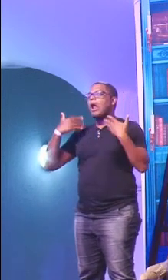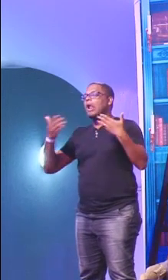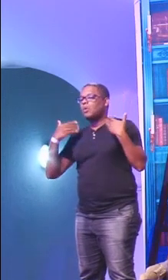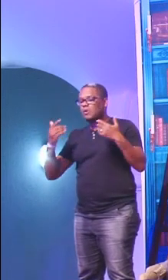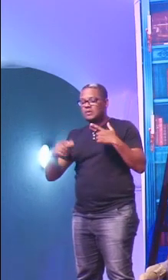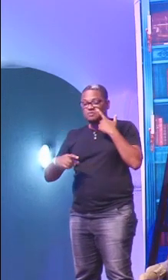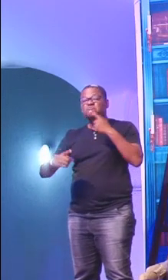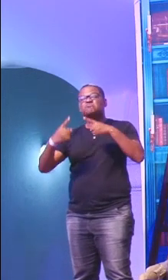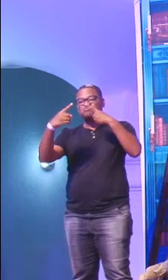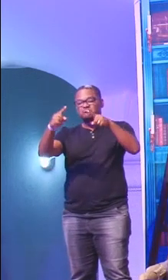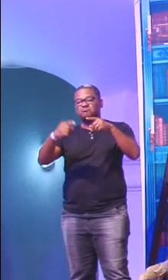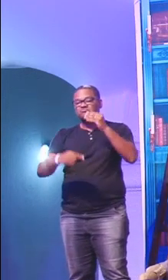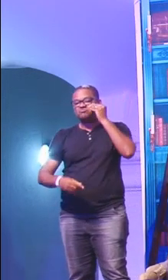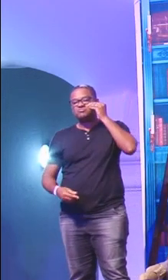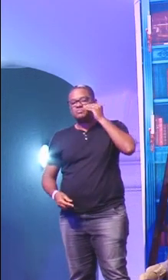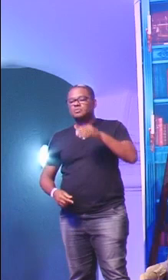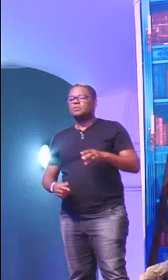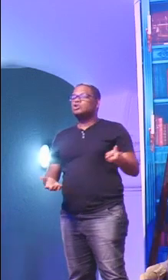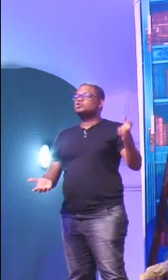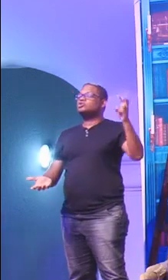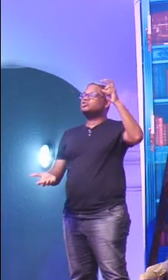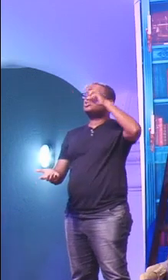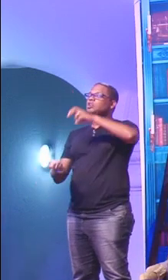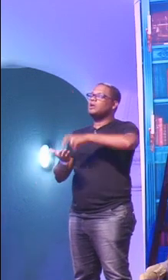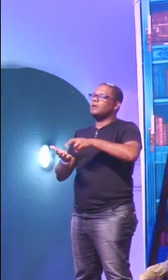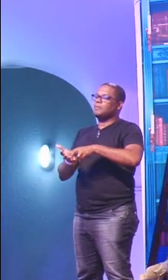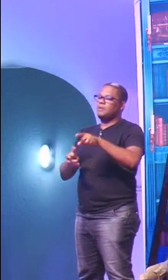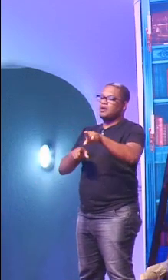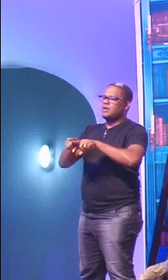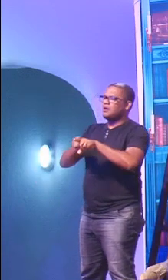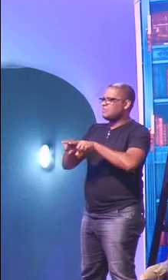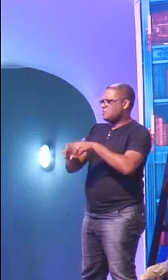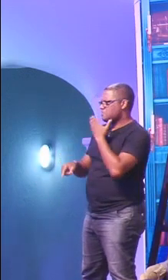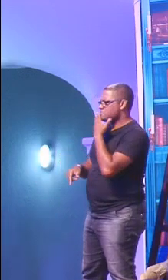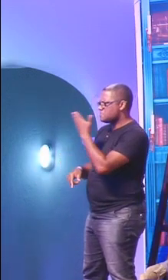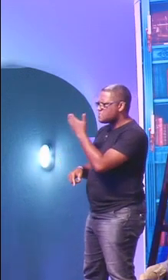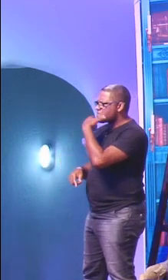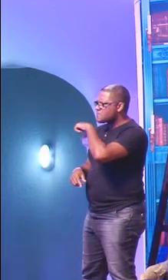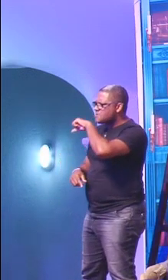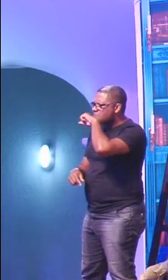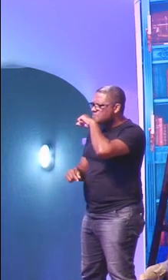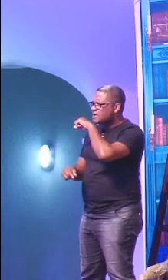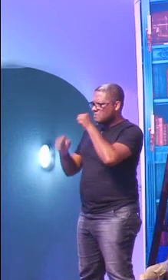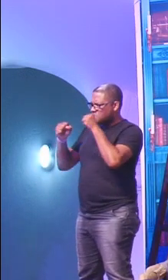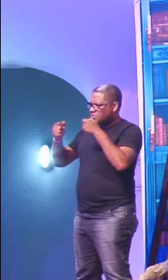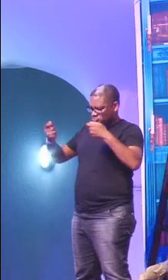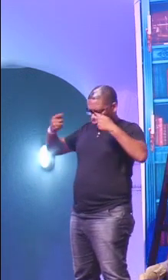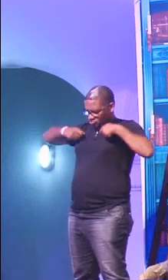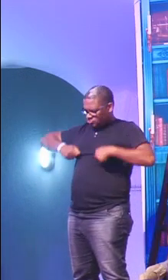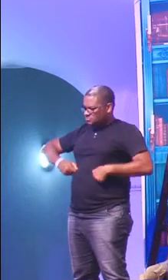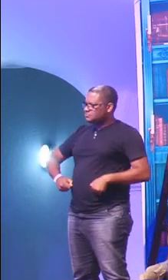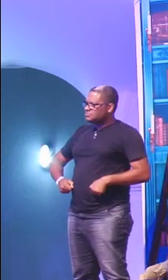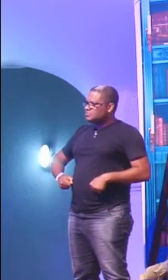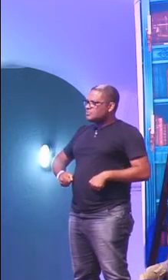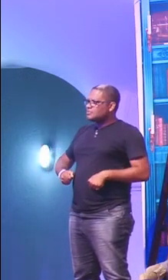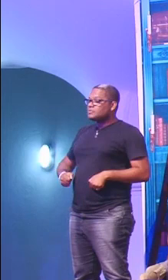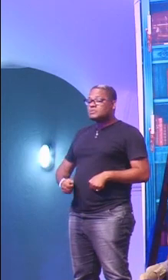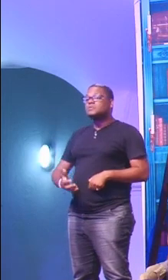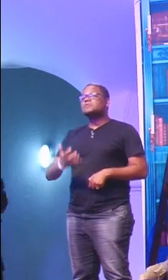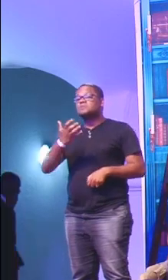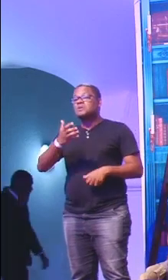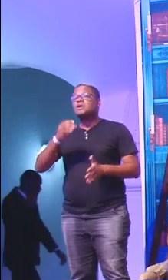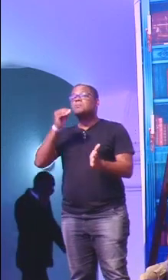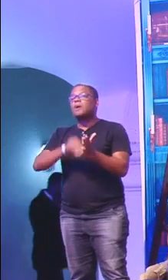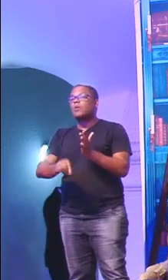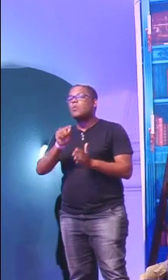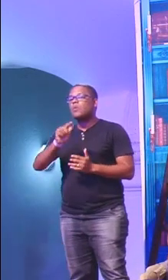pai provocava. Pela manhã, Rafik pediu permissão ao pai para ir se vestir. E o que mais você tem a dizer,